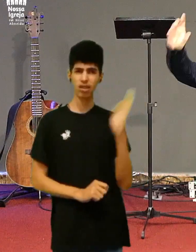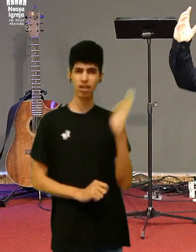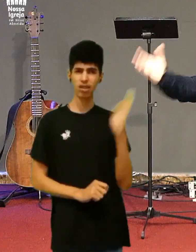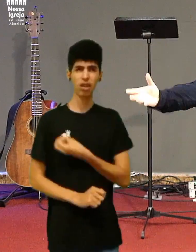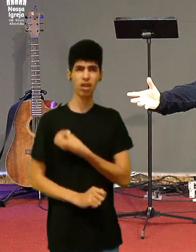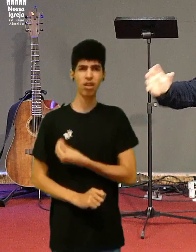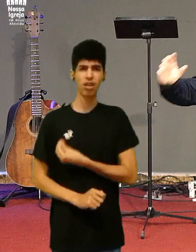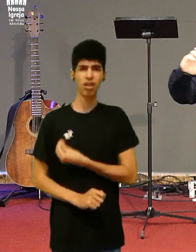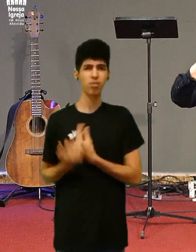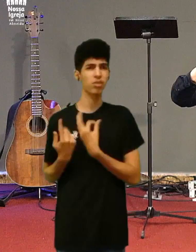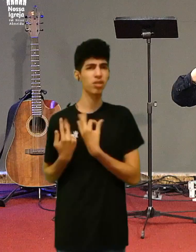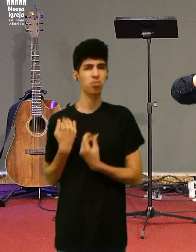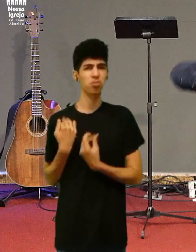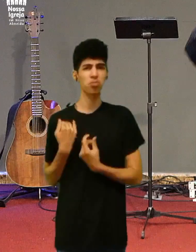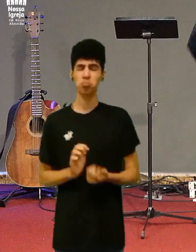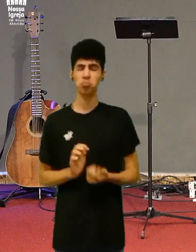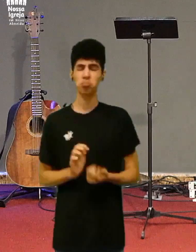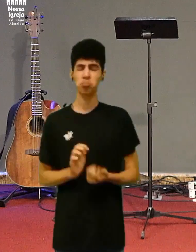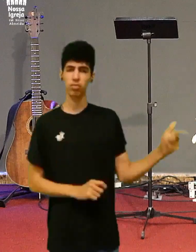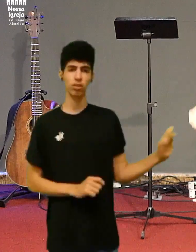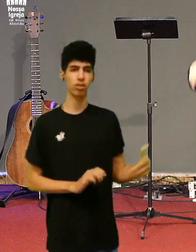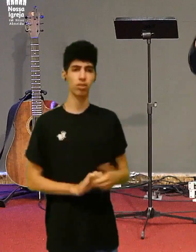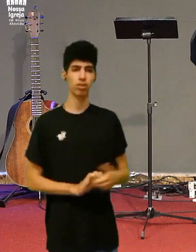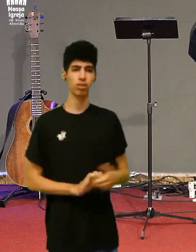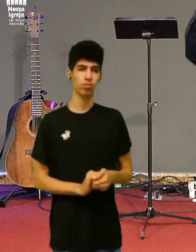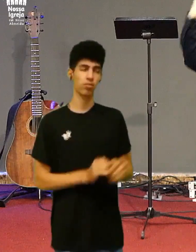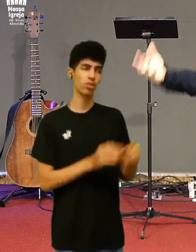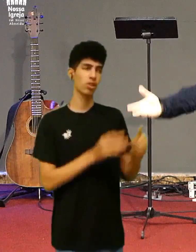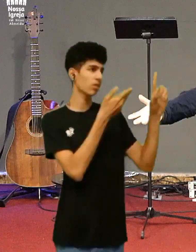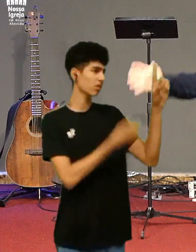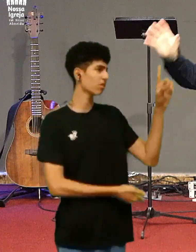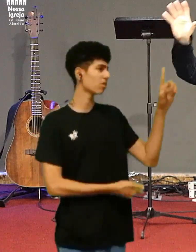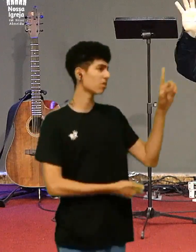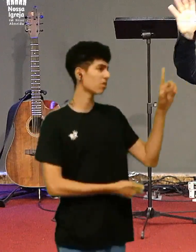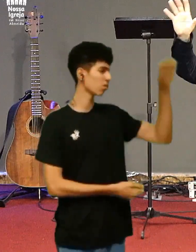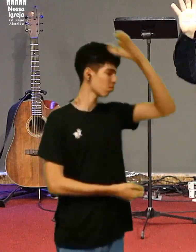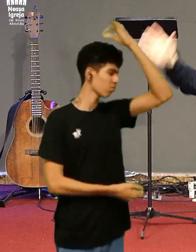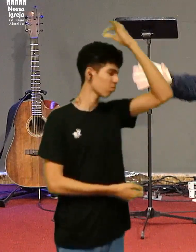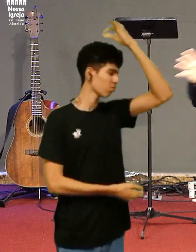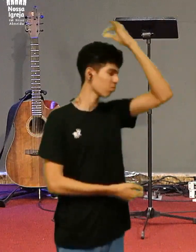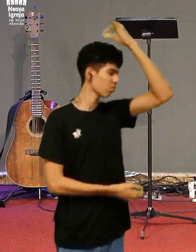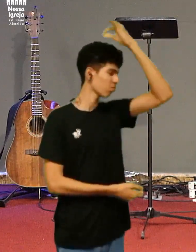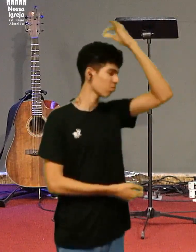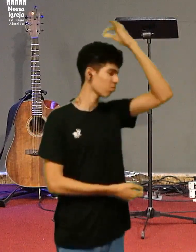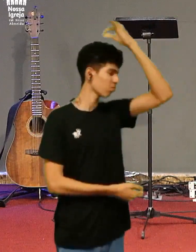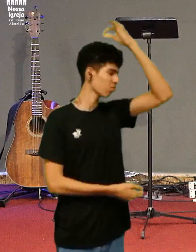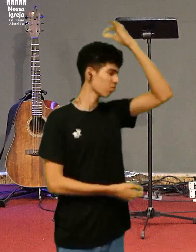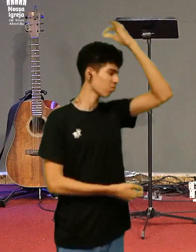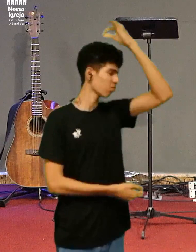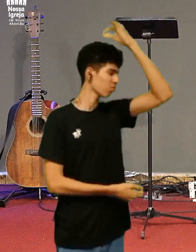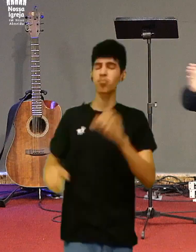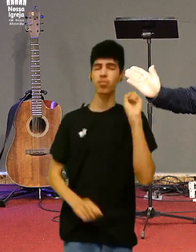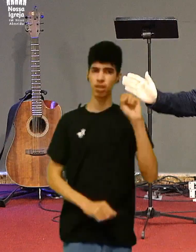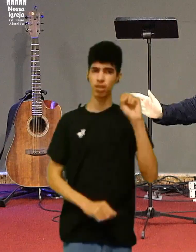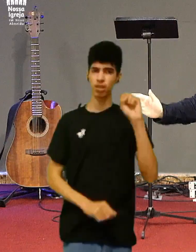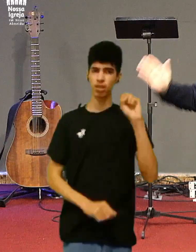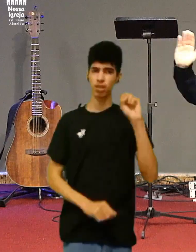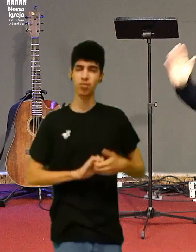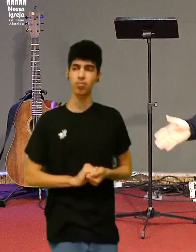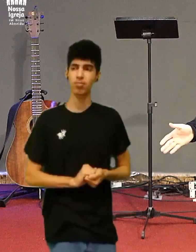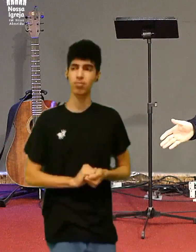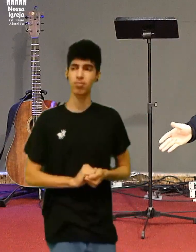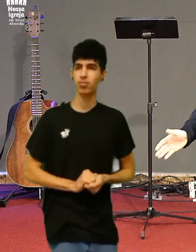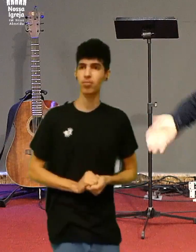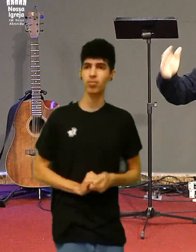Aconteceram fortes experiências. Deus derramou do seu espírito, fez grandes obras em vários lugares ao longo desses últimos 100 anos,